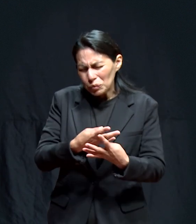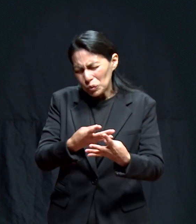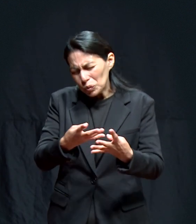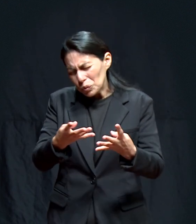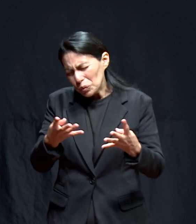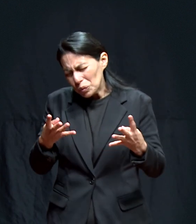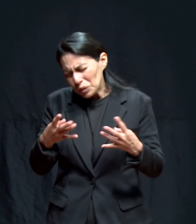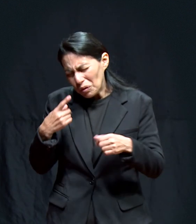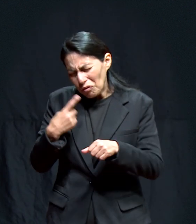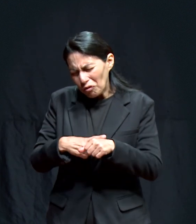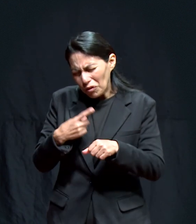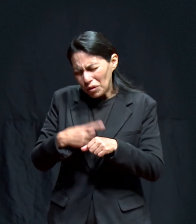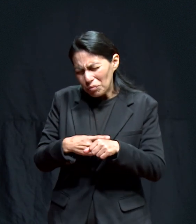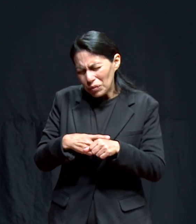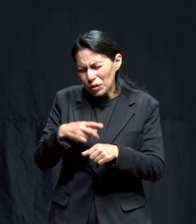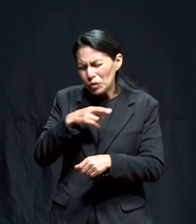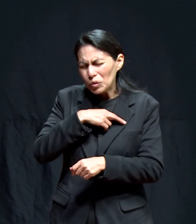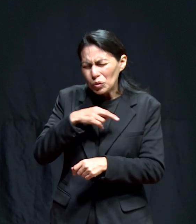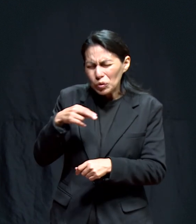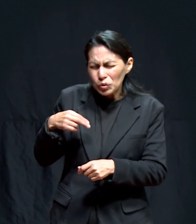De tanta gente Padre